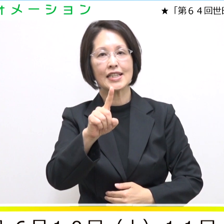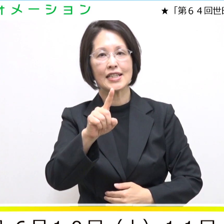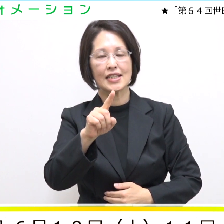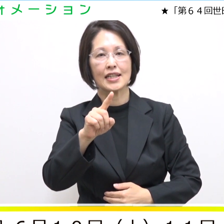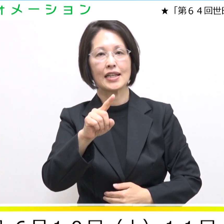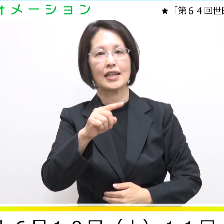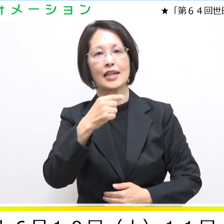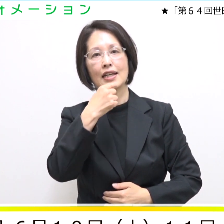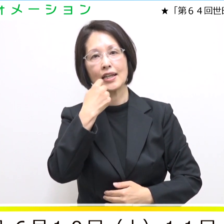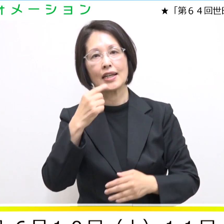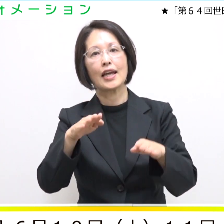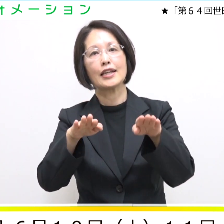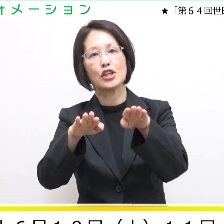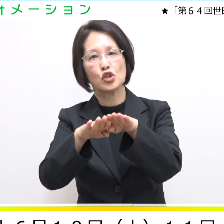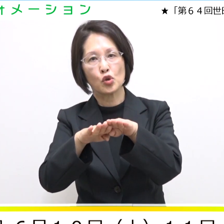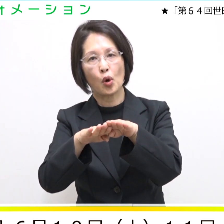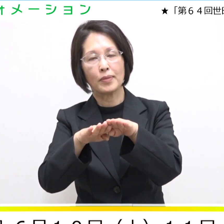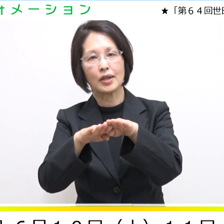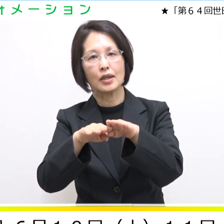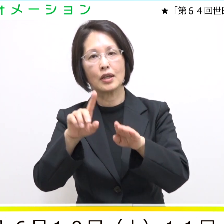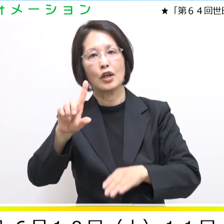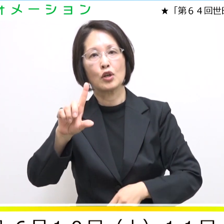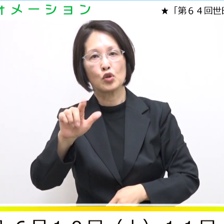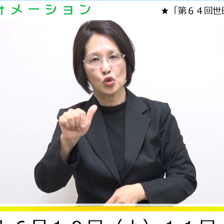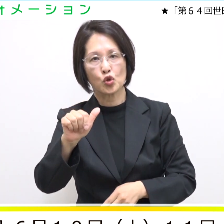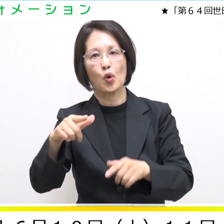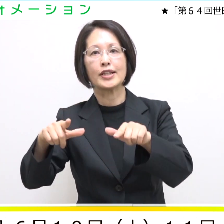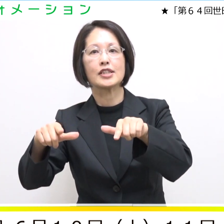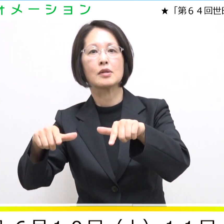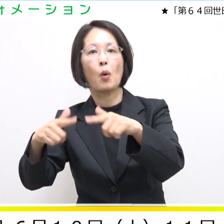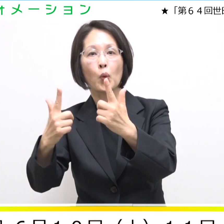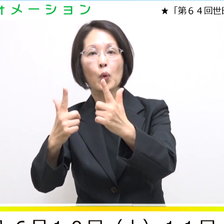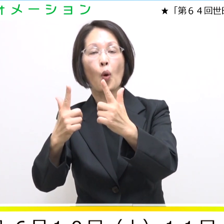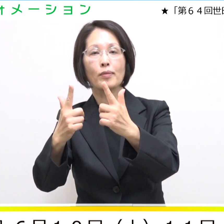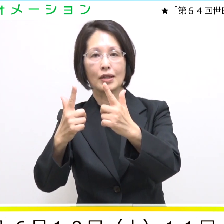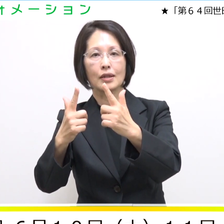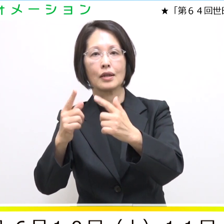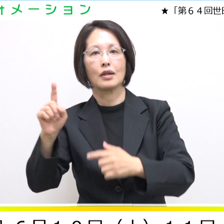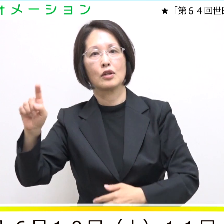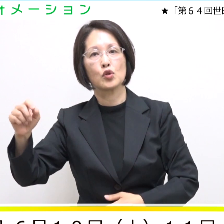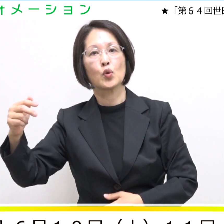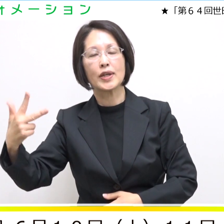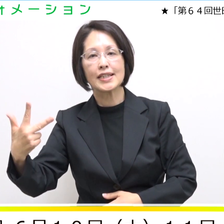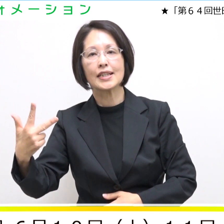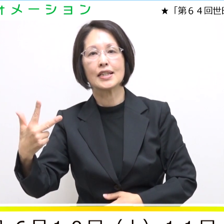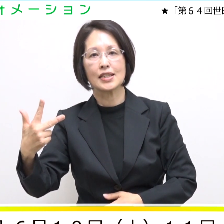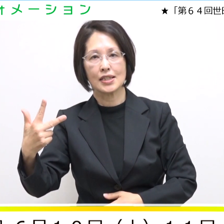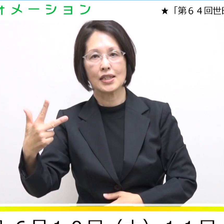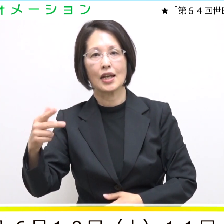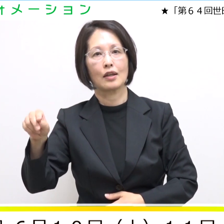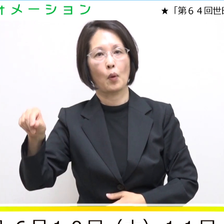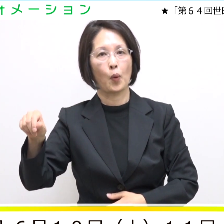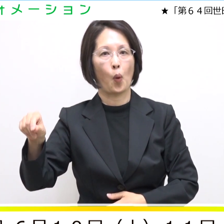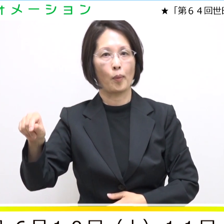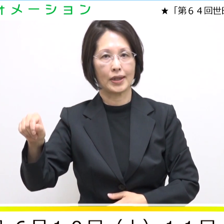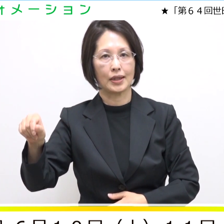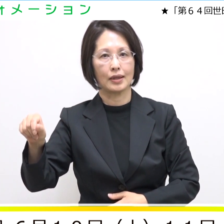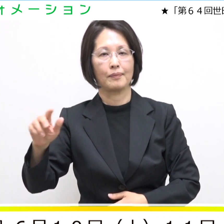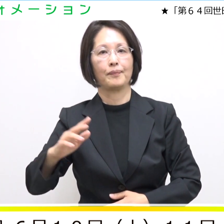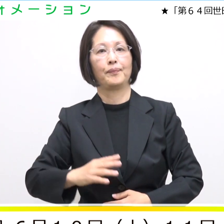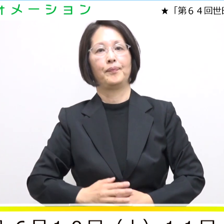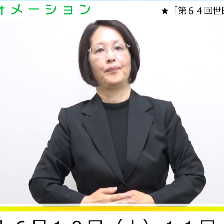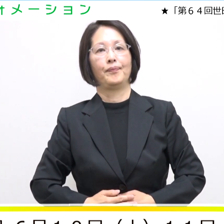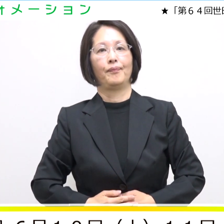日日曜日15日木曜日17日